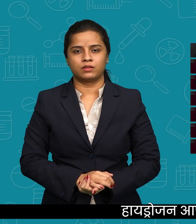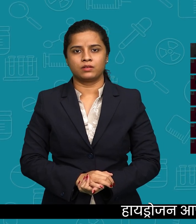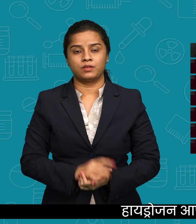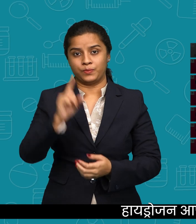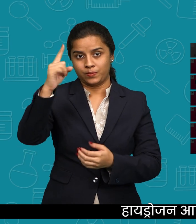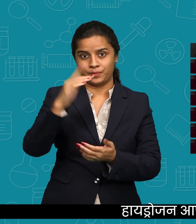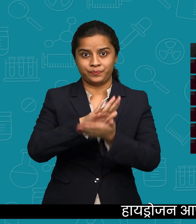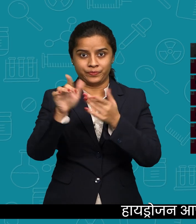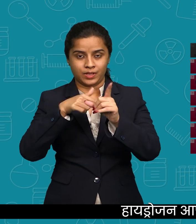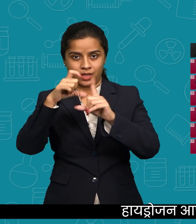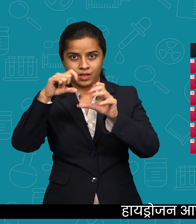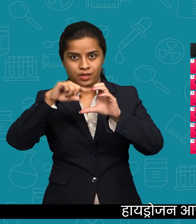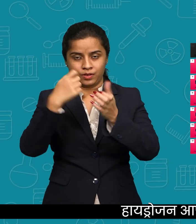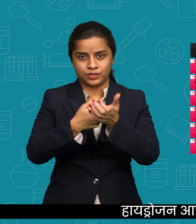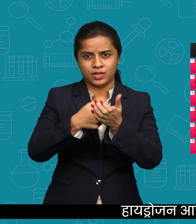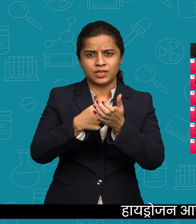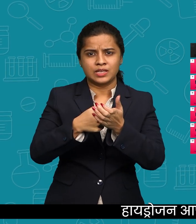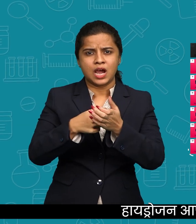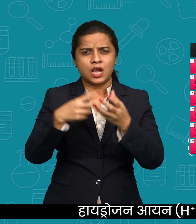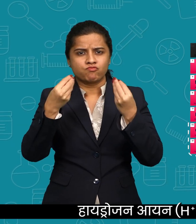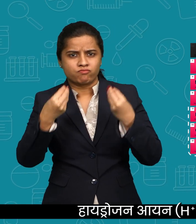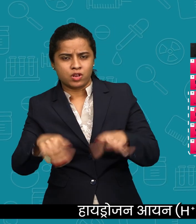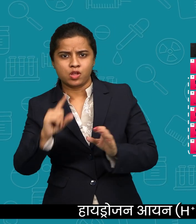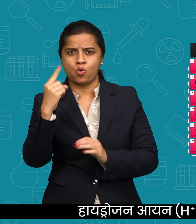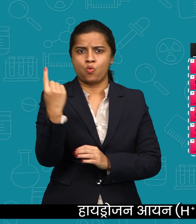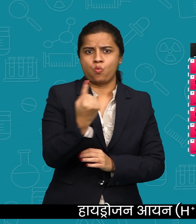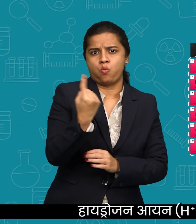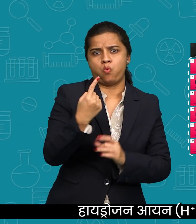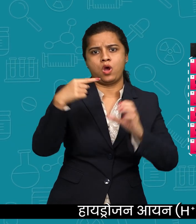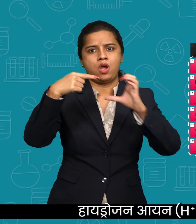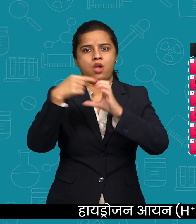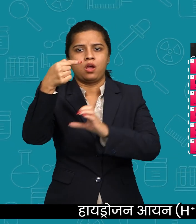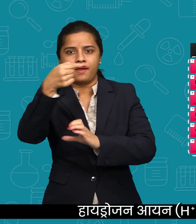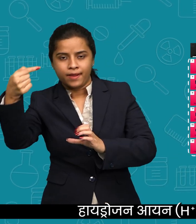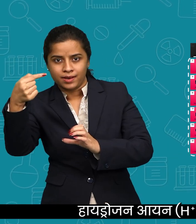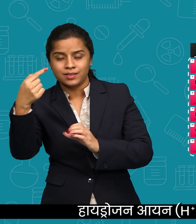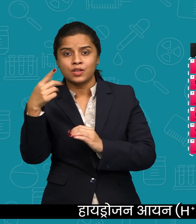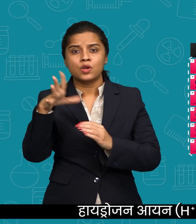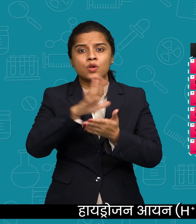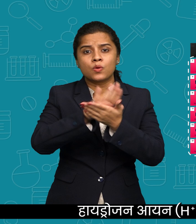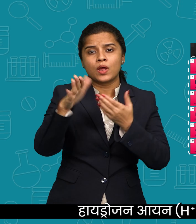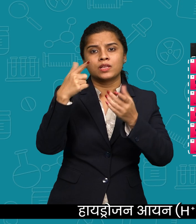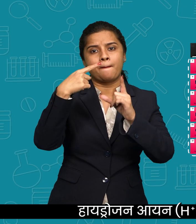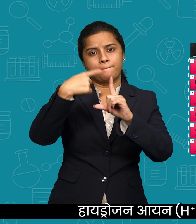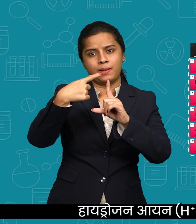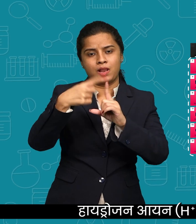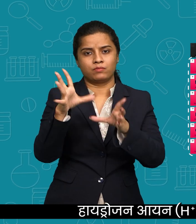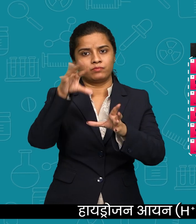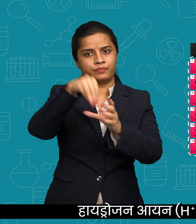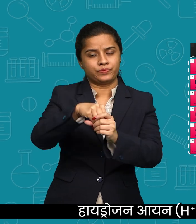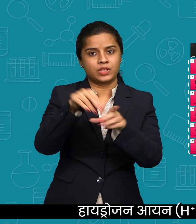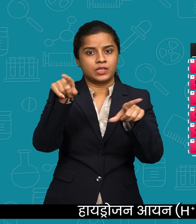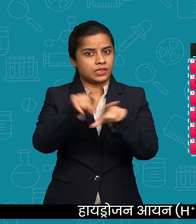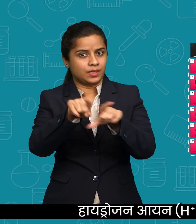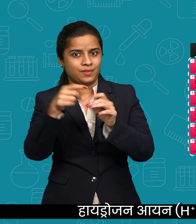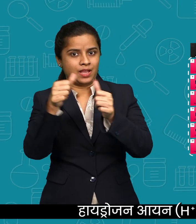1. हायड्रोजन आपला एकमेव इलेक्ट्रॉन गमावून हायड्रोजन आयन H+ तयार करू शकतो, जसे अल्कली धातू.